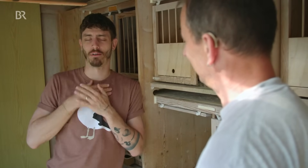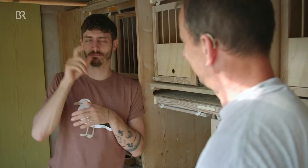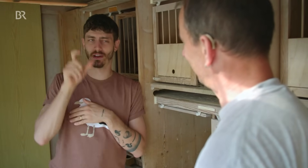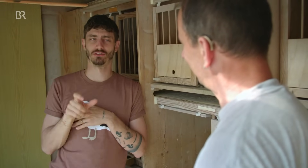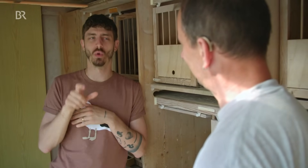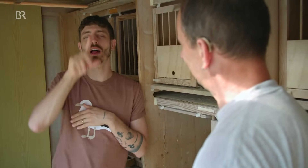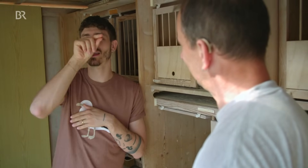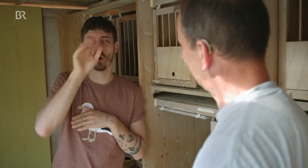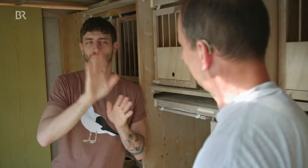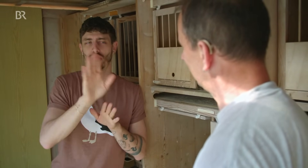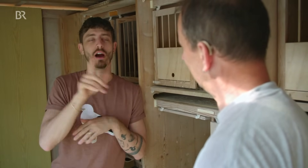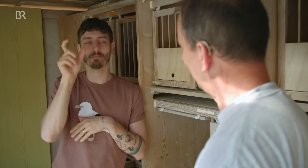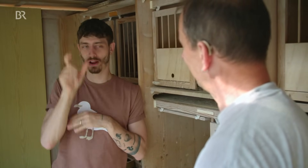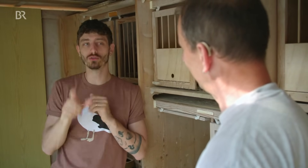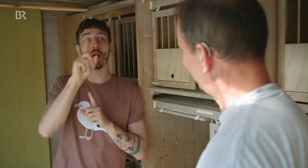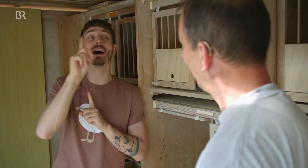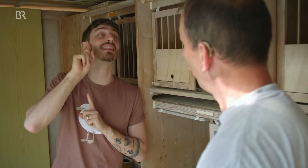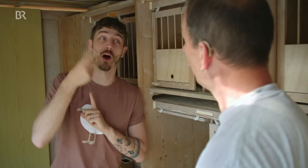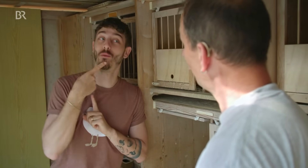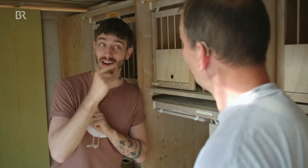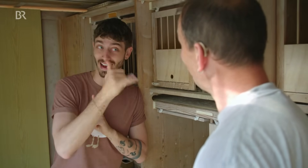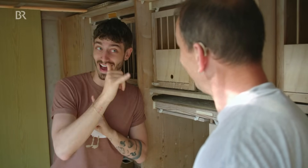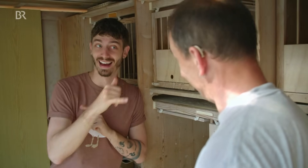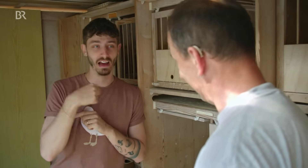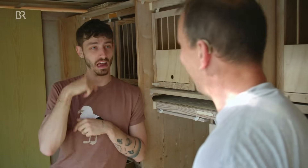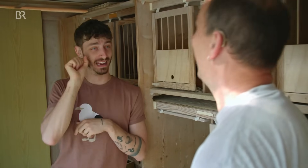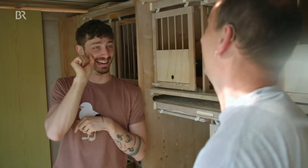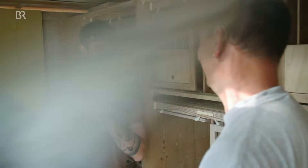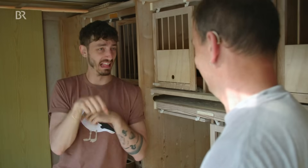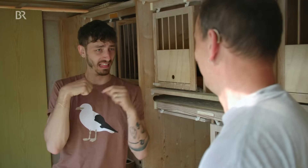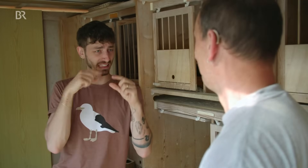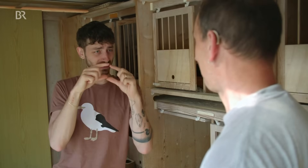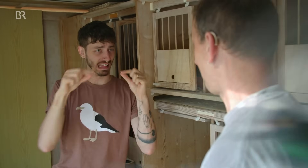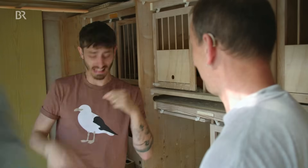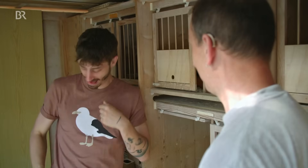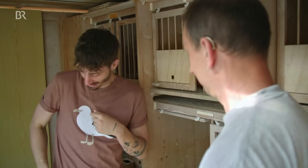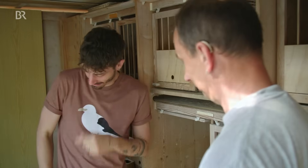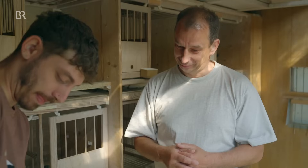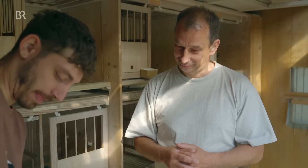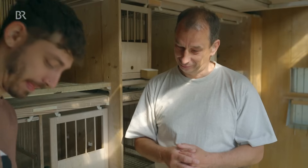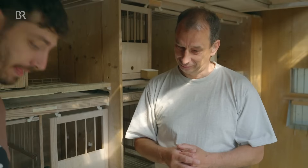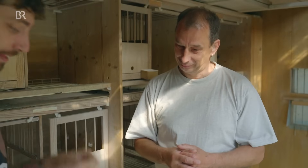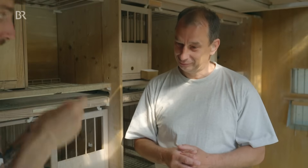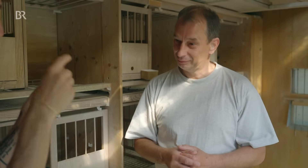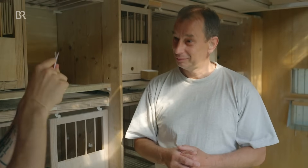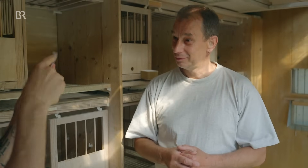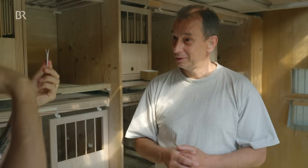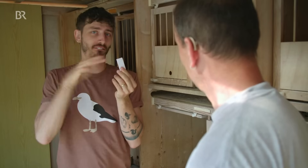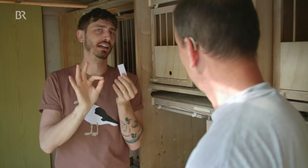Person. Keine Taube. Aber eine Taube. Kann ich ihr eine Botschaft schicken? Warte mal.